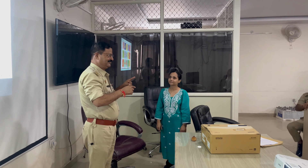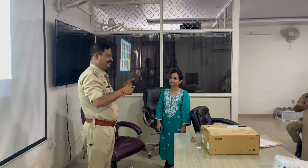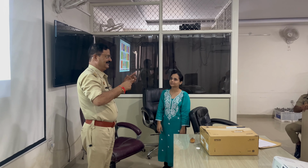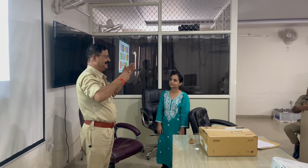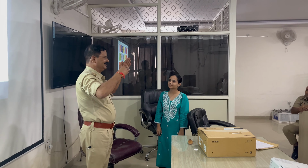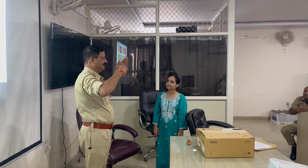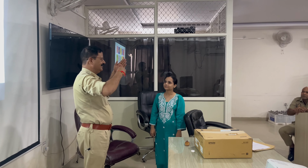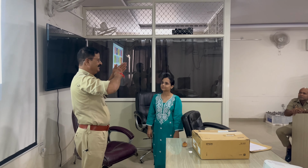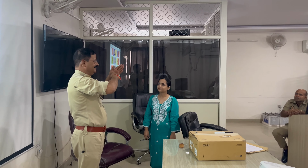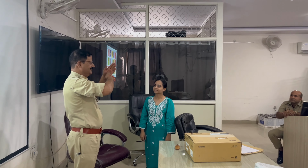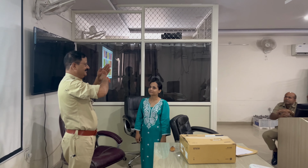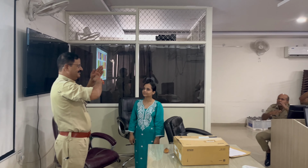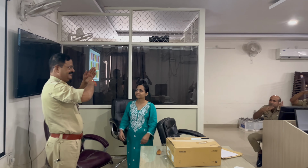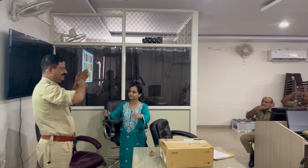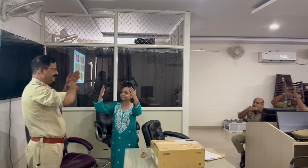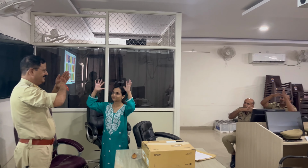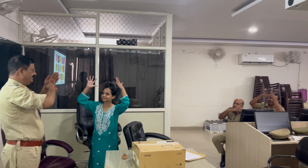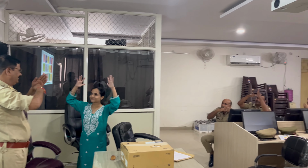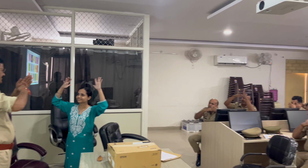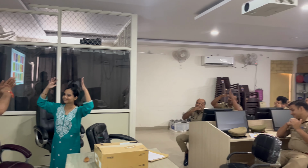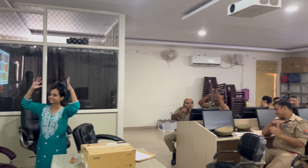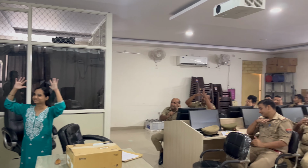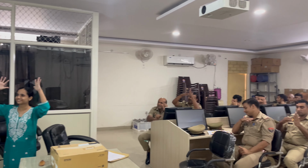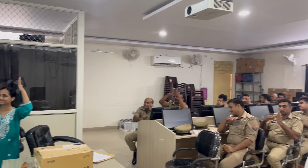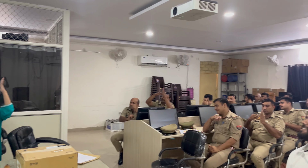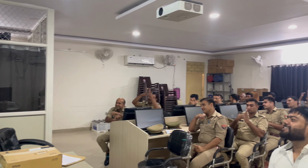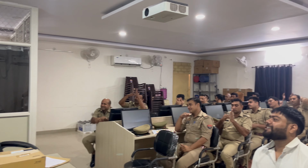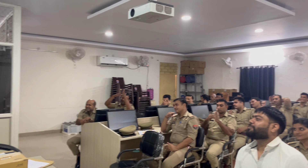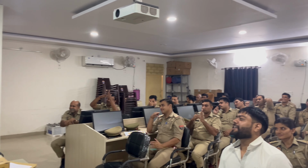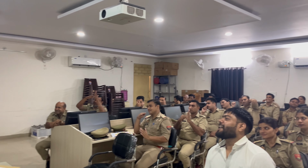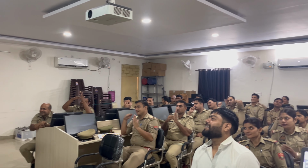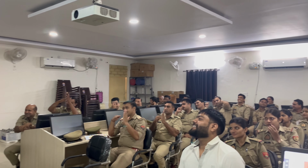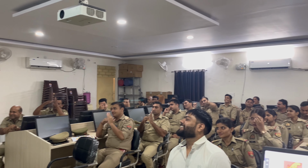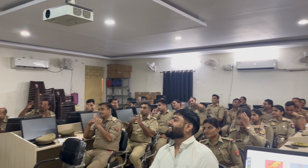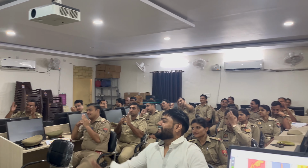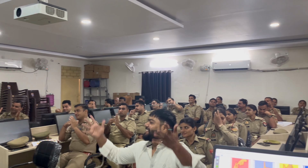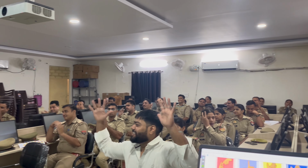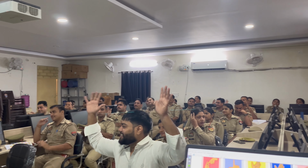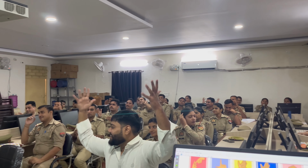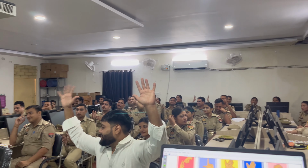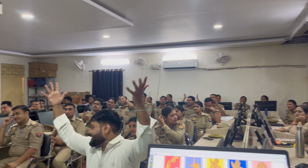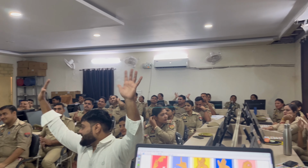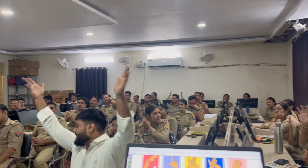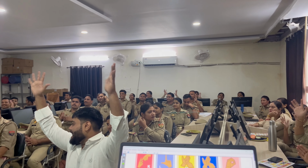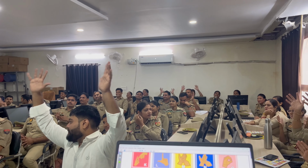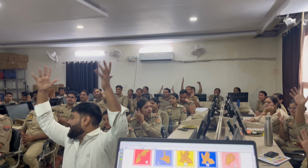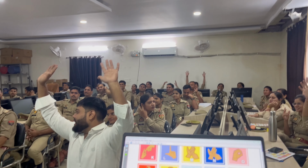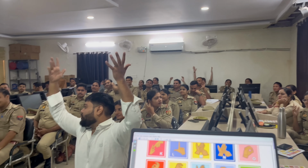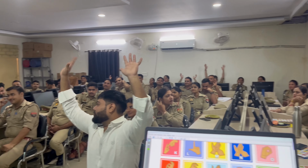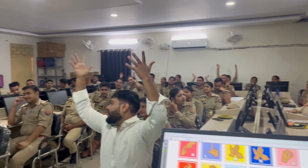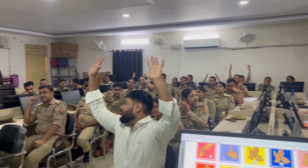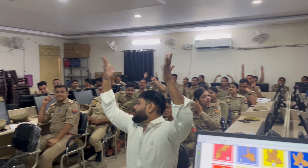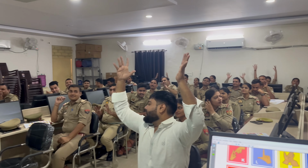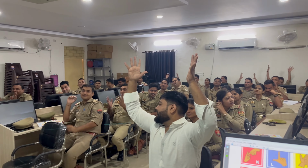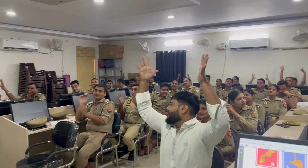जेड जेड जेड। बढ़िया। ये सब क्लैपिंग के लिए होता है, इनमें